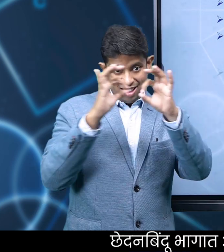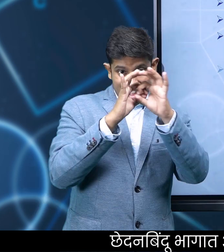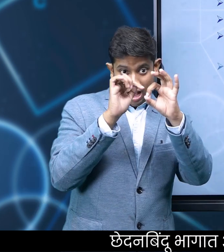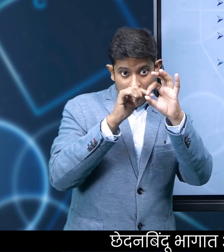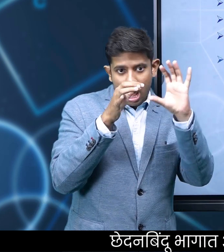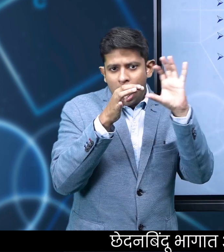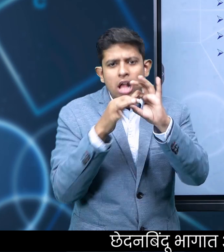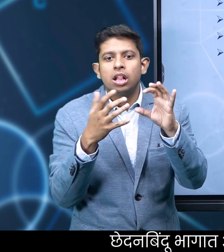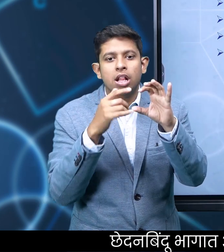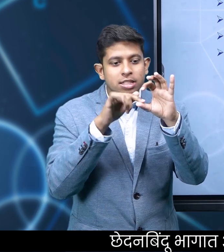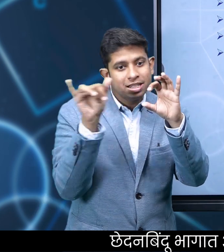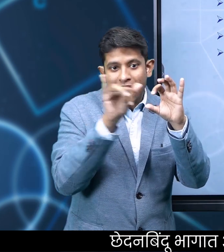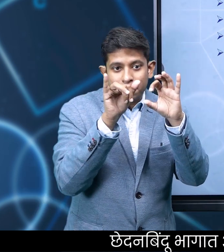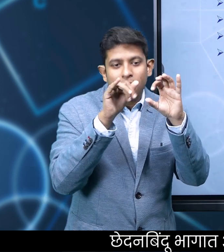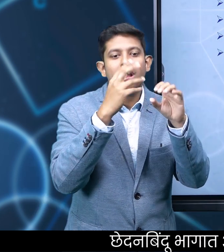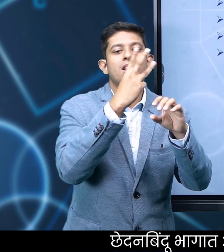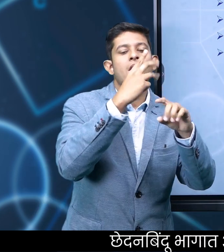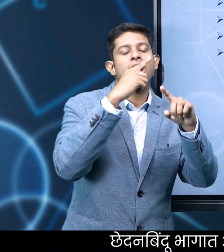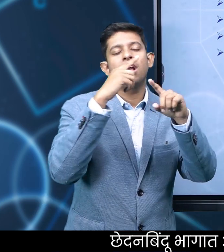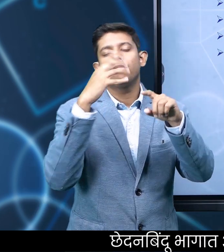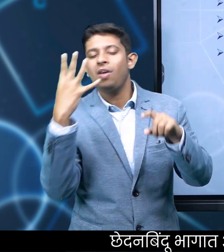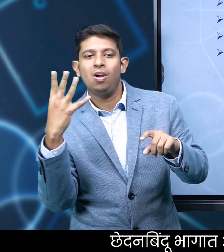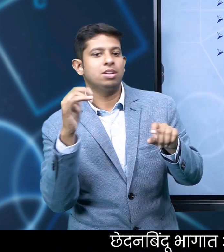छेदनबिंदू भागात 3 आणि 4 चे सामायिक गुणाकार आहेत.